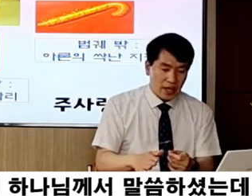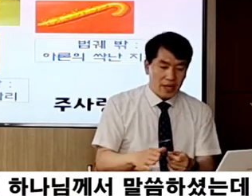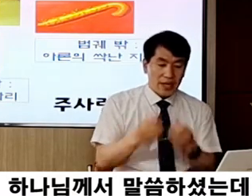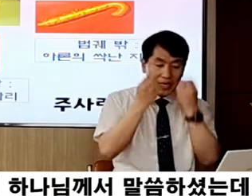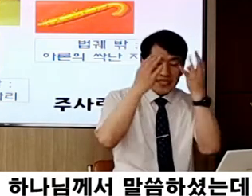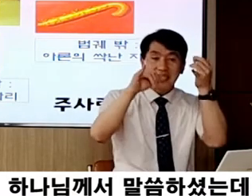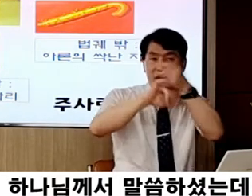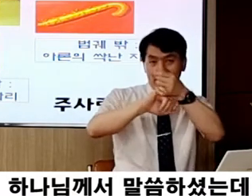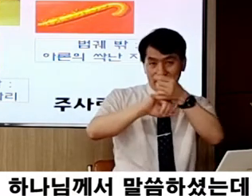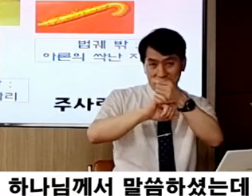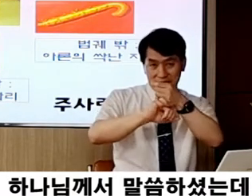같은데, 신약